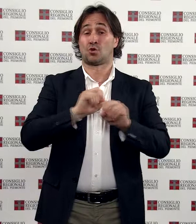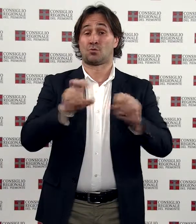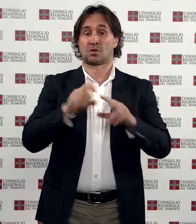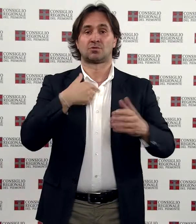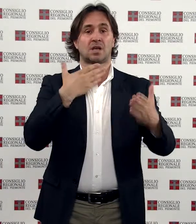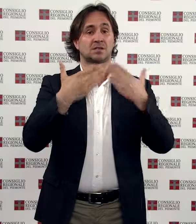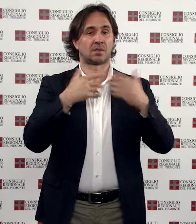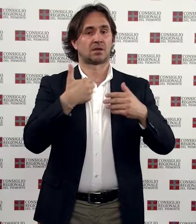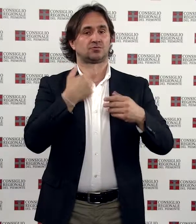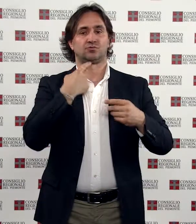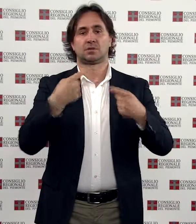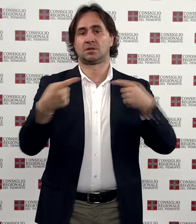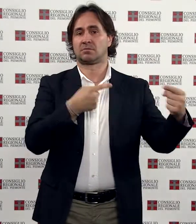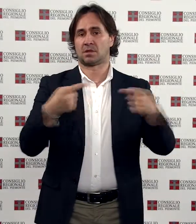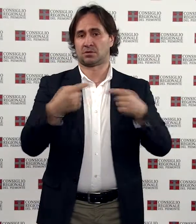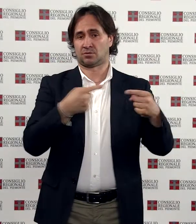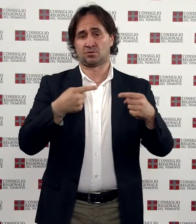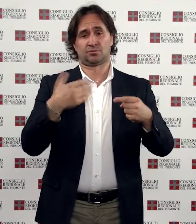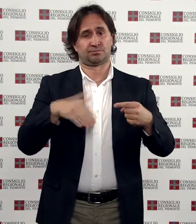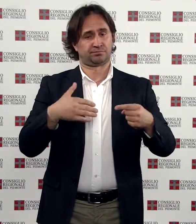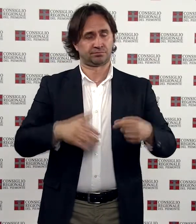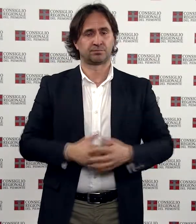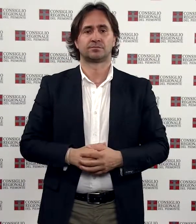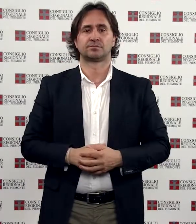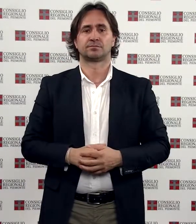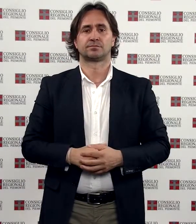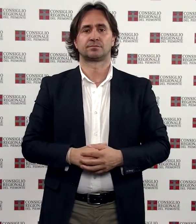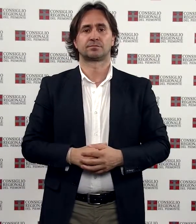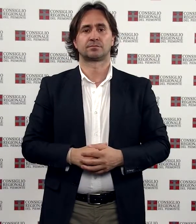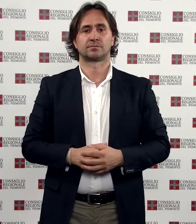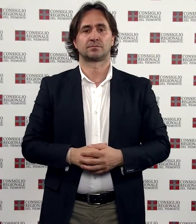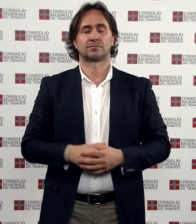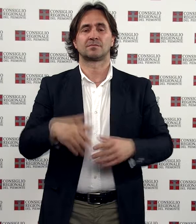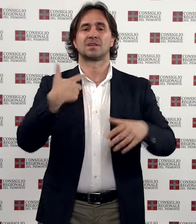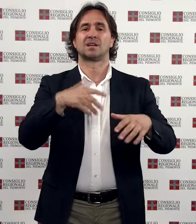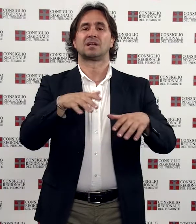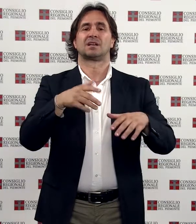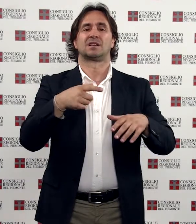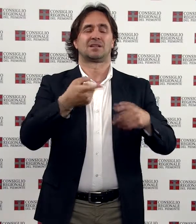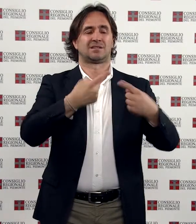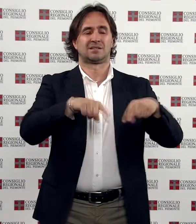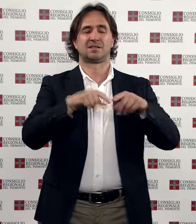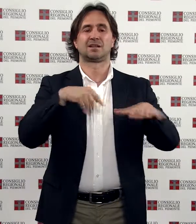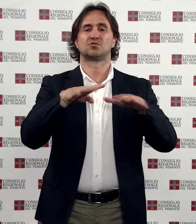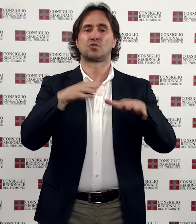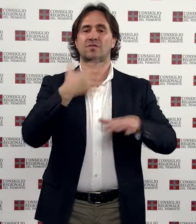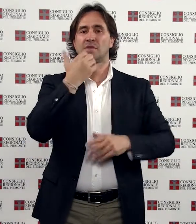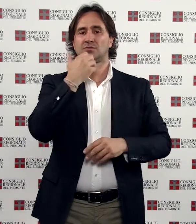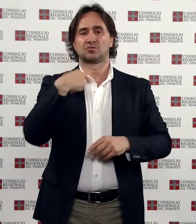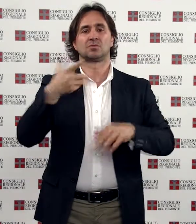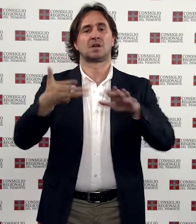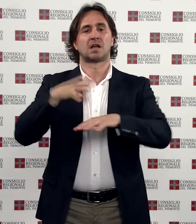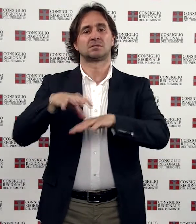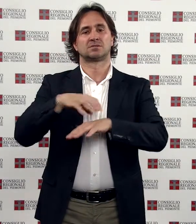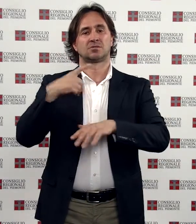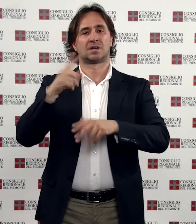svolto un ampio dibattito. In copertina. Nella seduta del 19 maggio l'assessore ai trasporti ha svolto una comunicazione